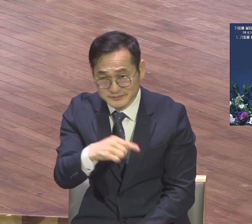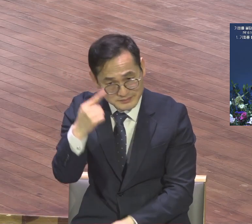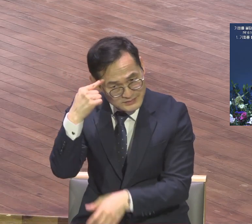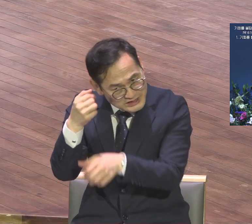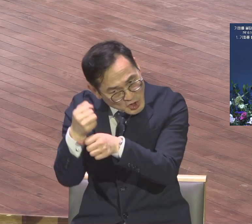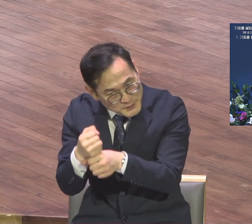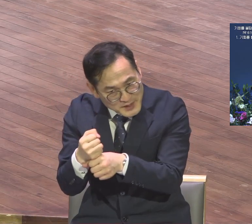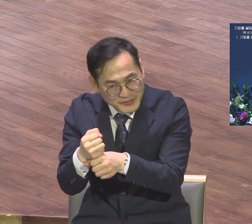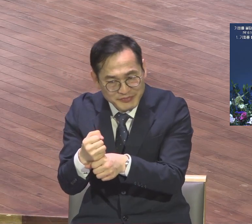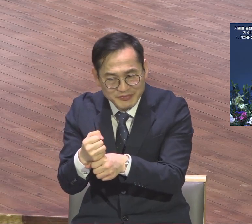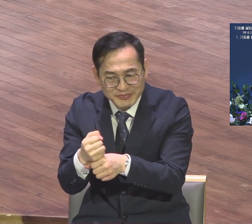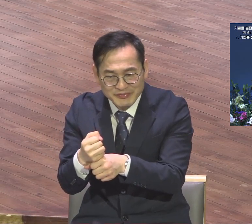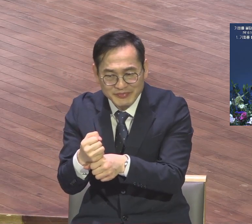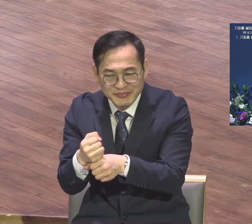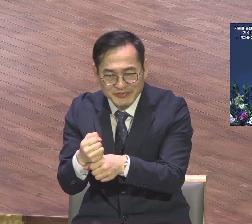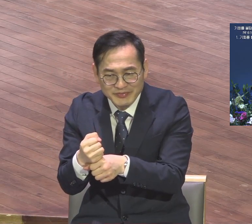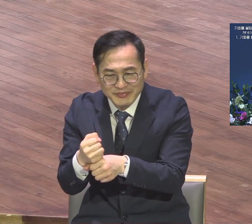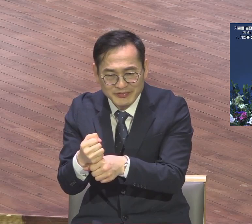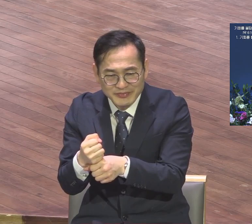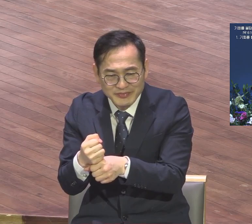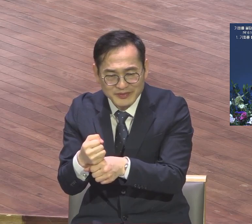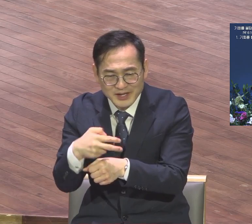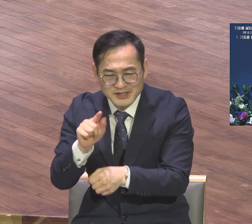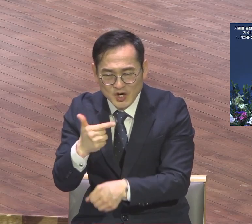선입견과 편견이었어요.